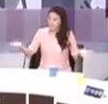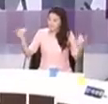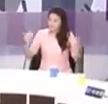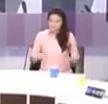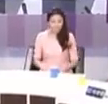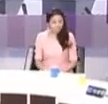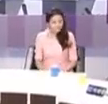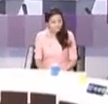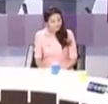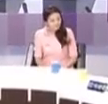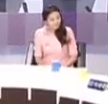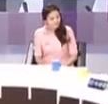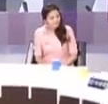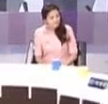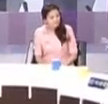请举牌。